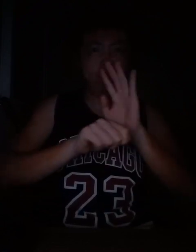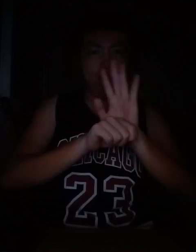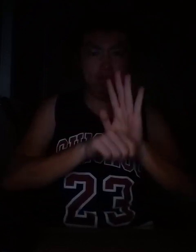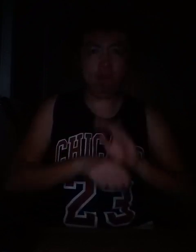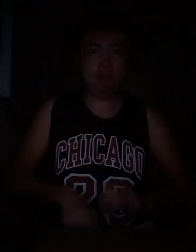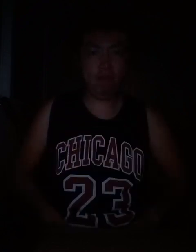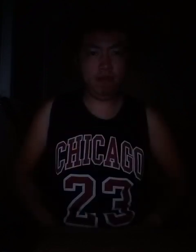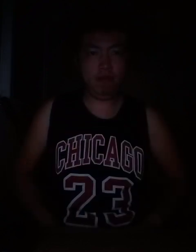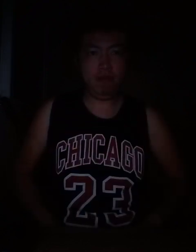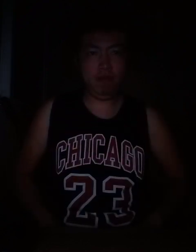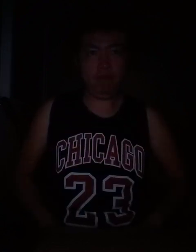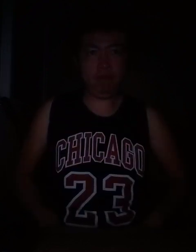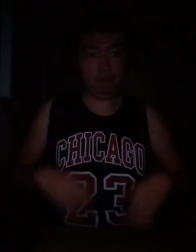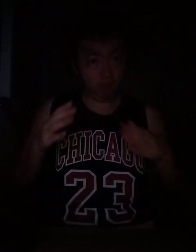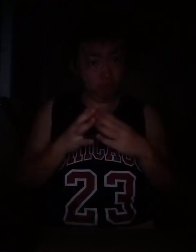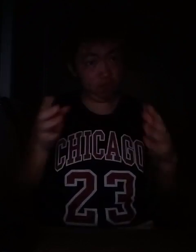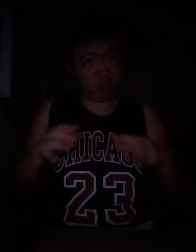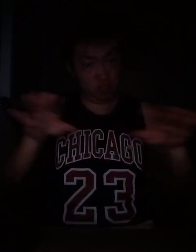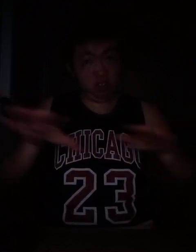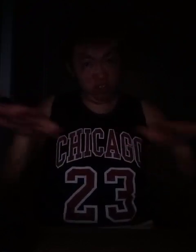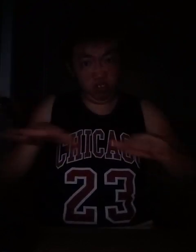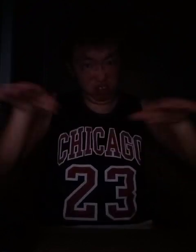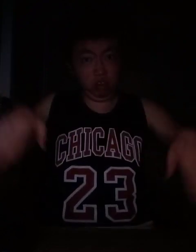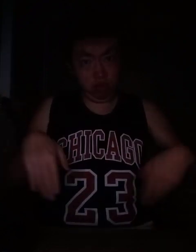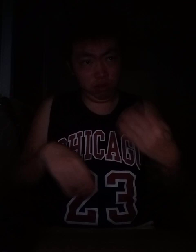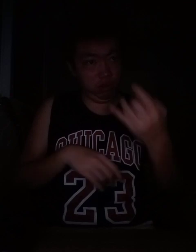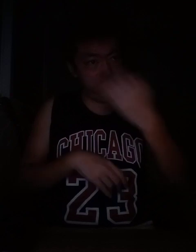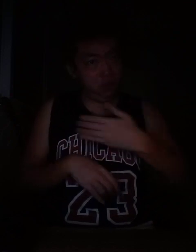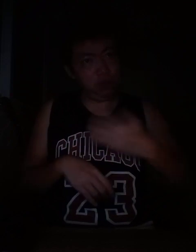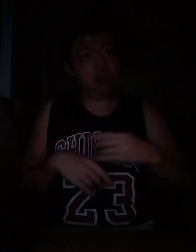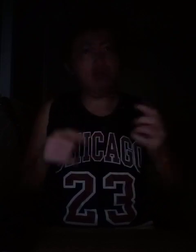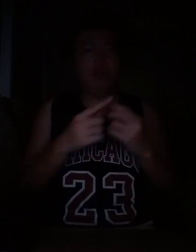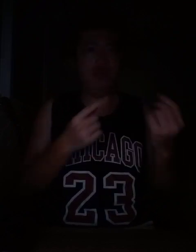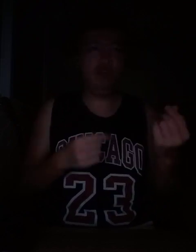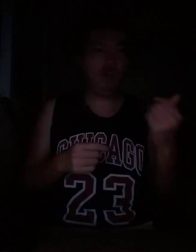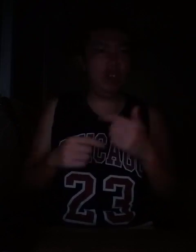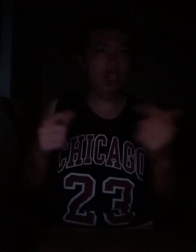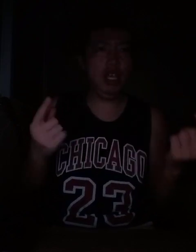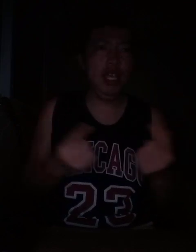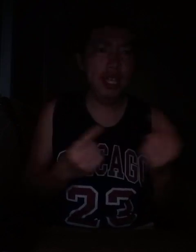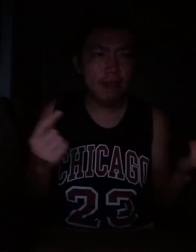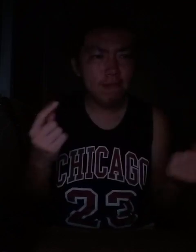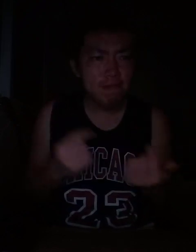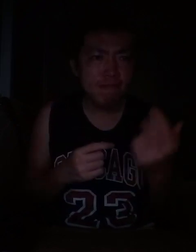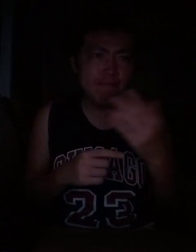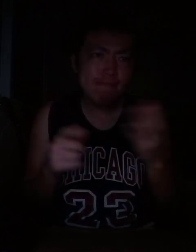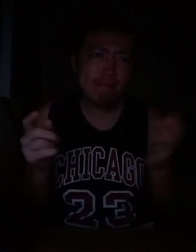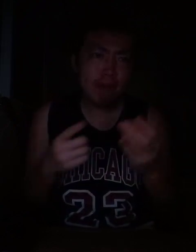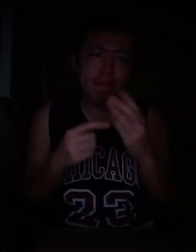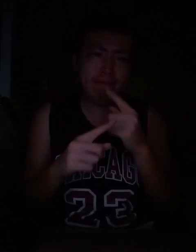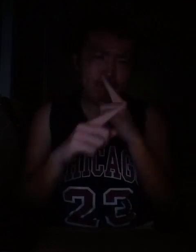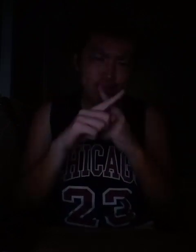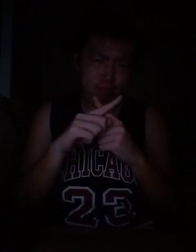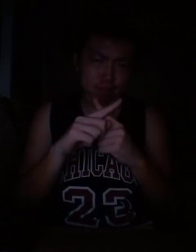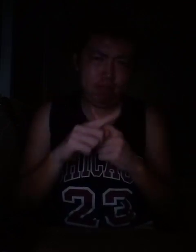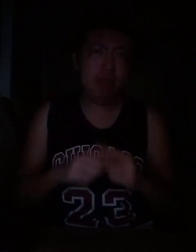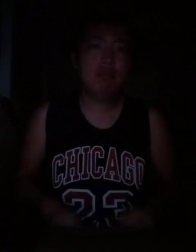조사됐습니다. 또 물속에서 위험한 장화 대신 군화를 신게 하자는 현장 건의도 받아들여지지 않았습니다.